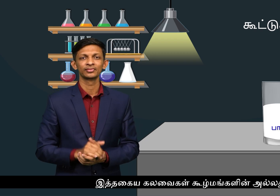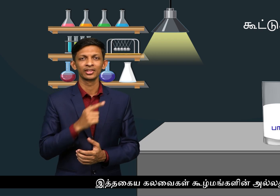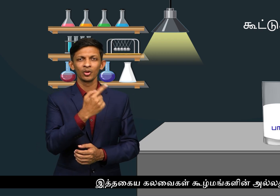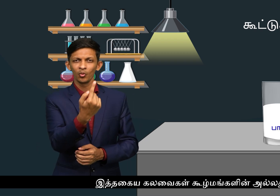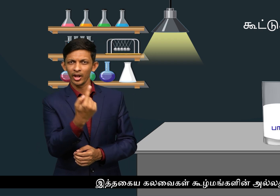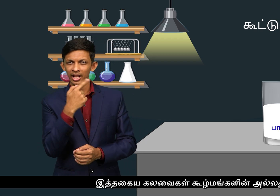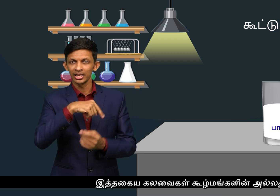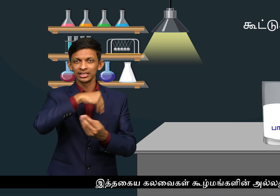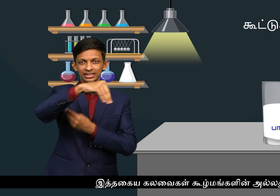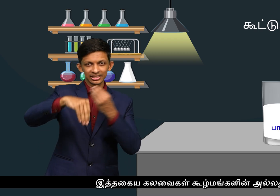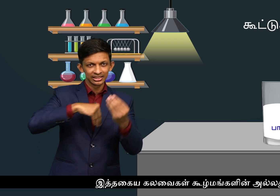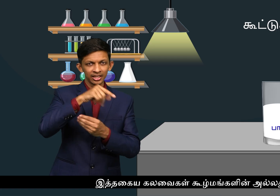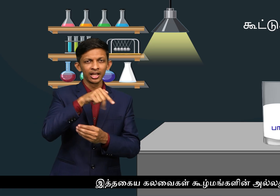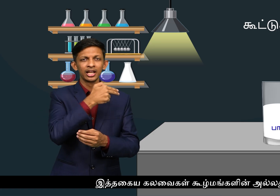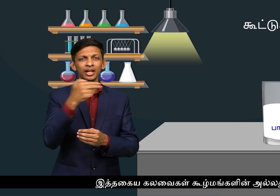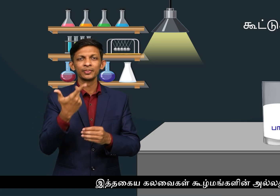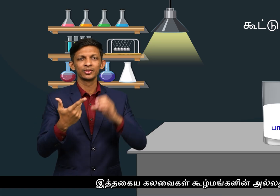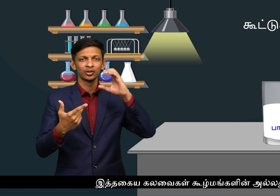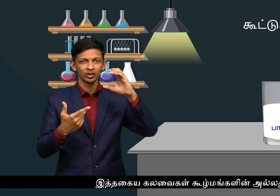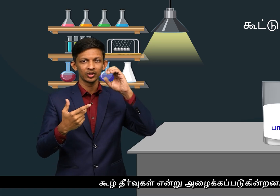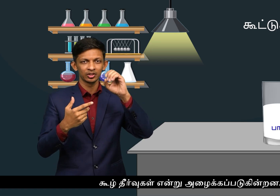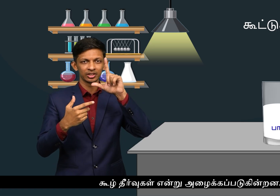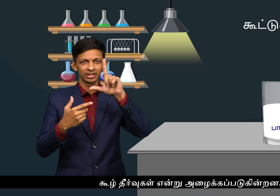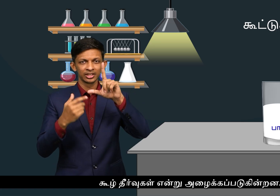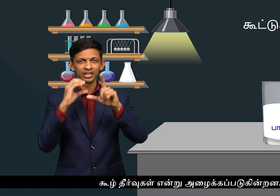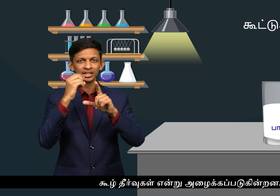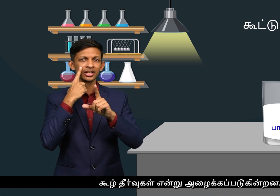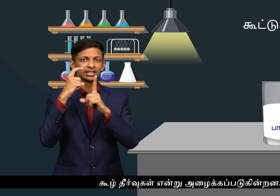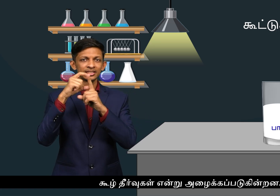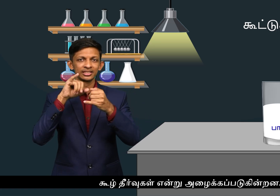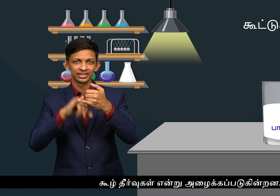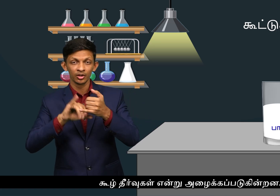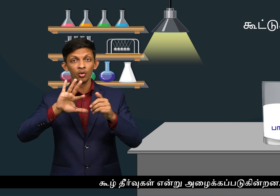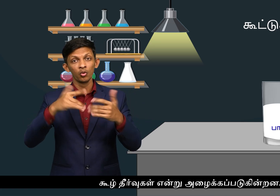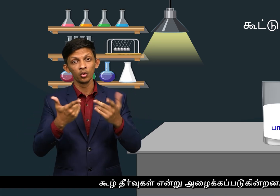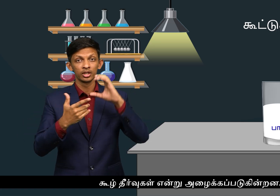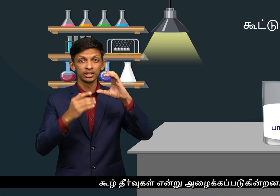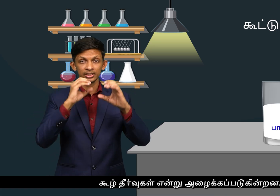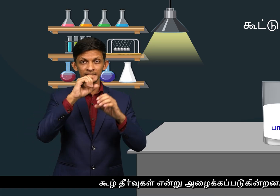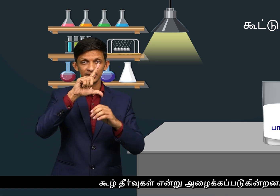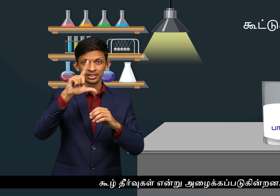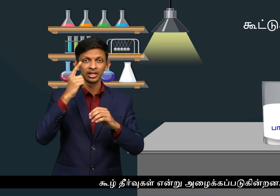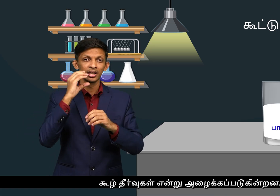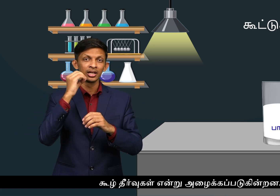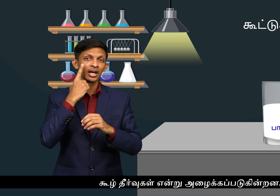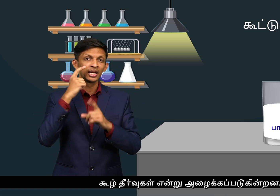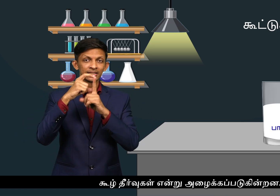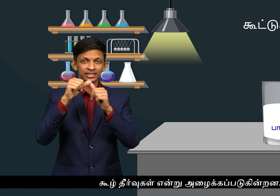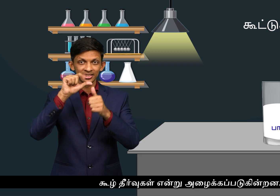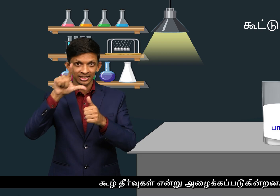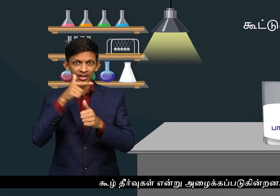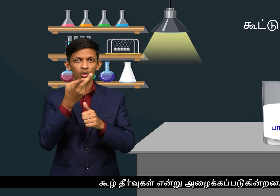இத்தகைய கலவைகள் கூழ்மங்களின் அல்லது கூழ் தீர்வுகள் என்று அழைக்கப்படுகின்றன.